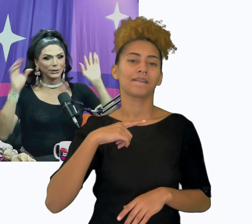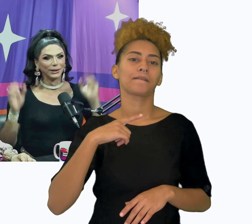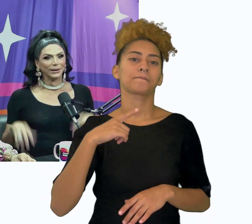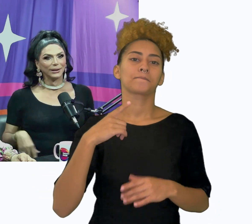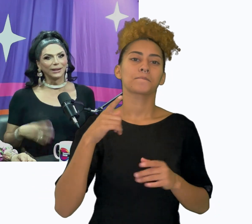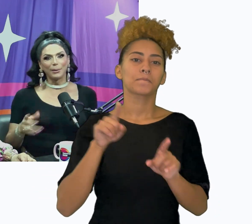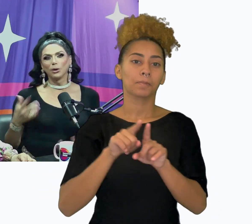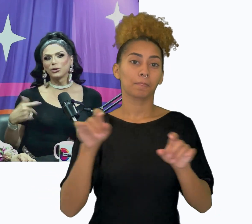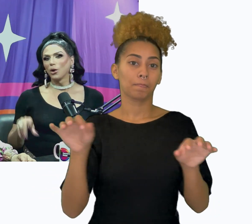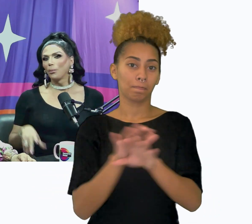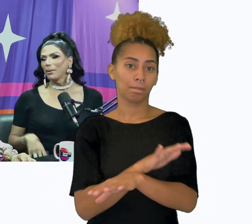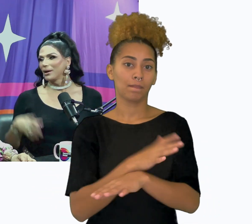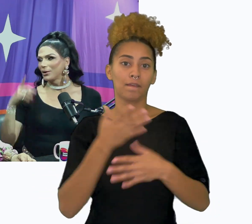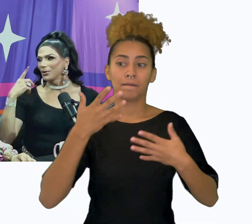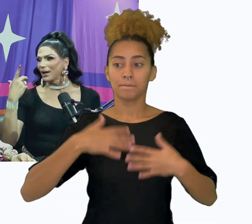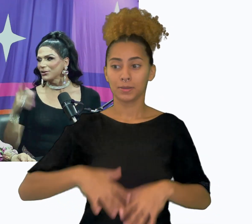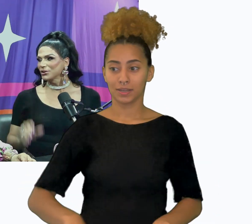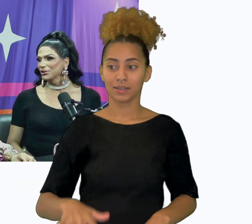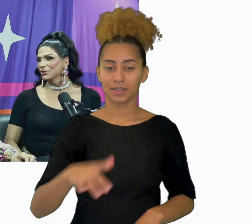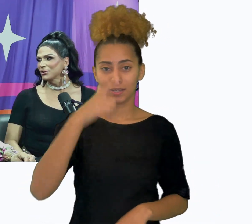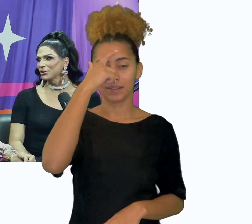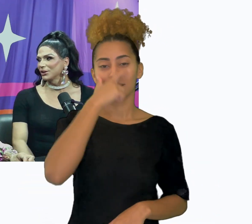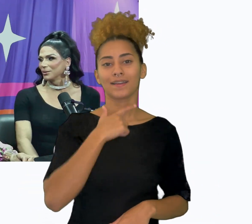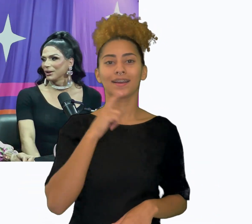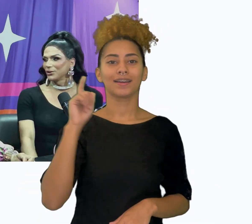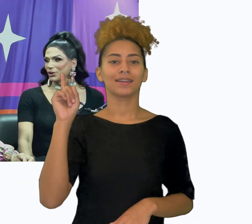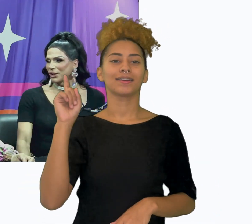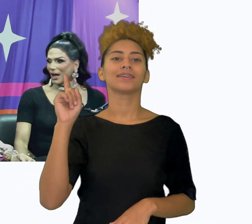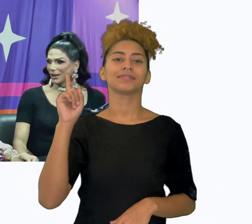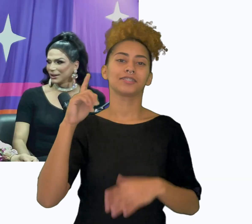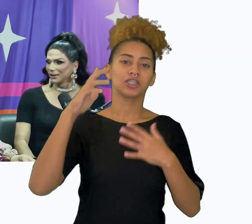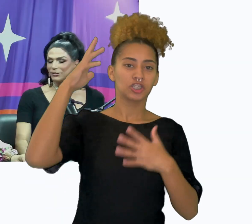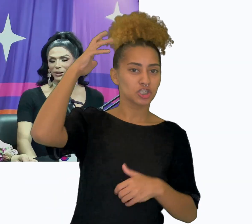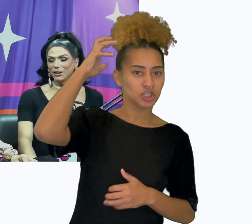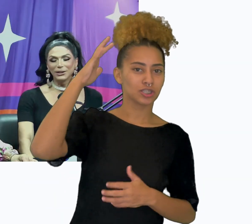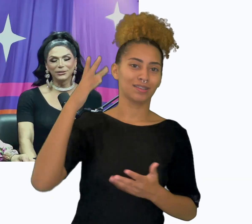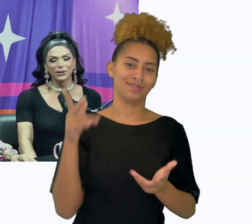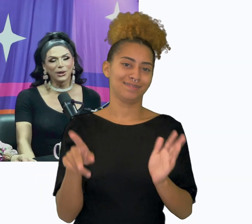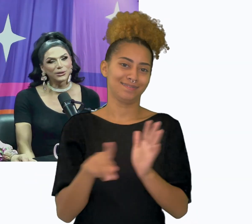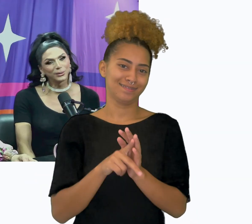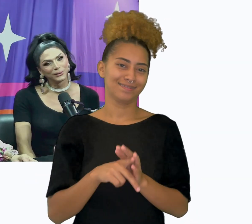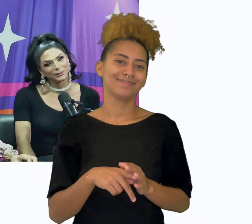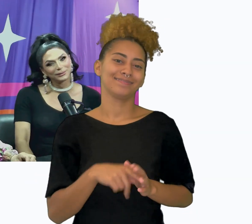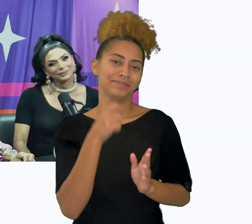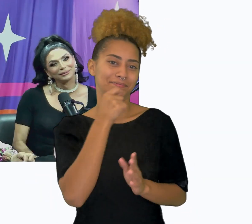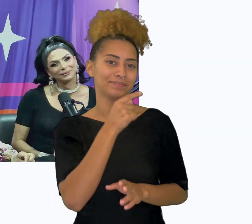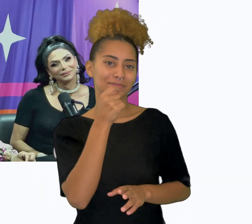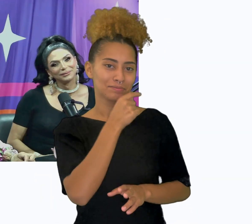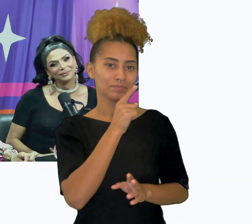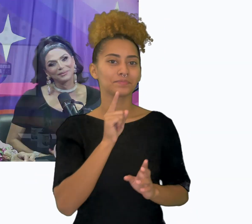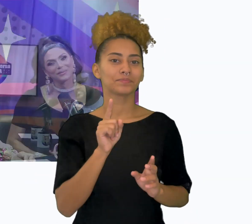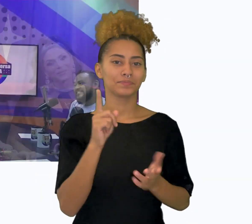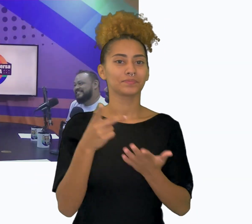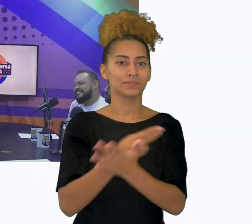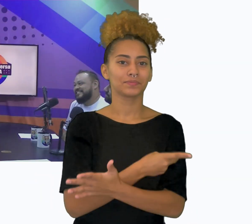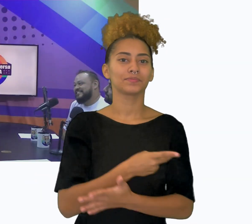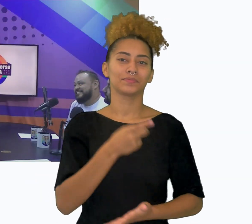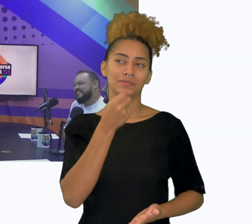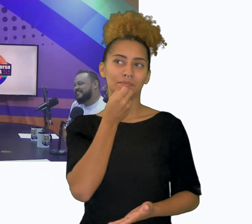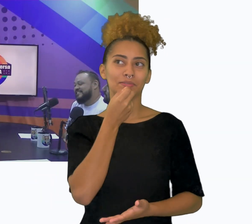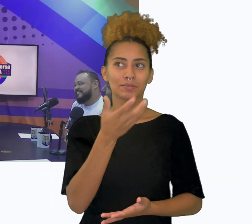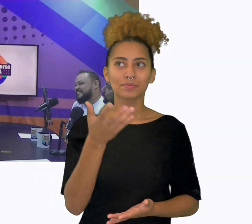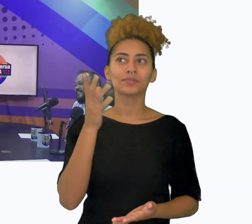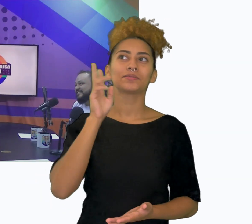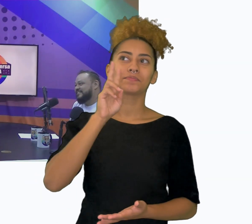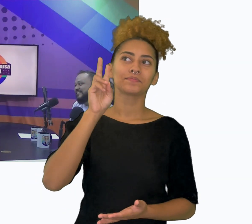publicado. Terminou vestindo uma roupa branca com cara de Chita, de Chitara. Foi lindo, foi ótimo. Era desse jeito, era São bom. histórias boas,